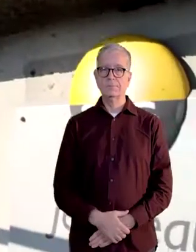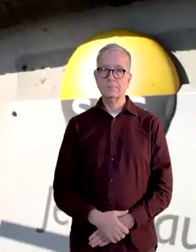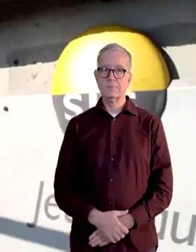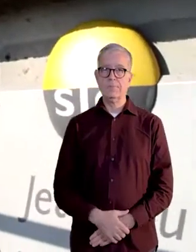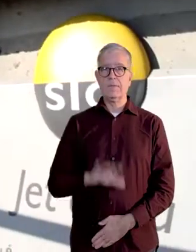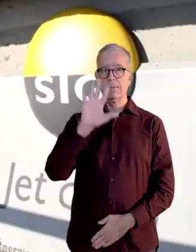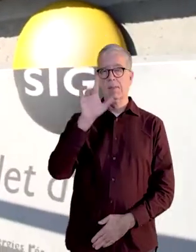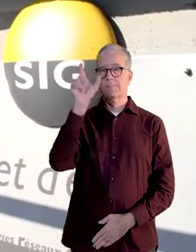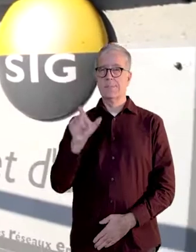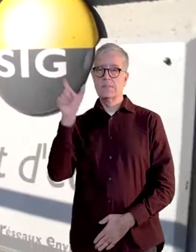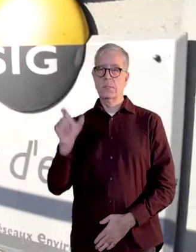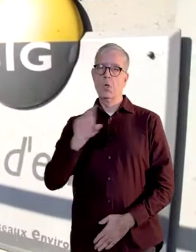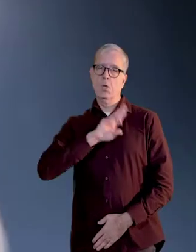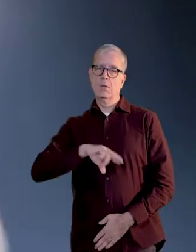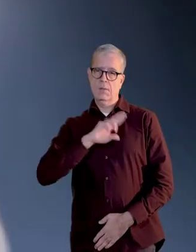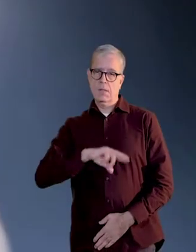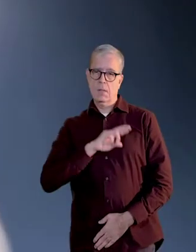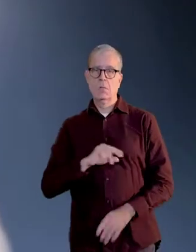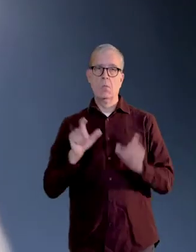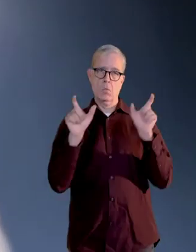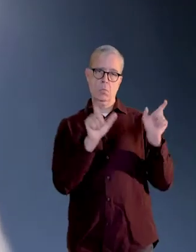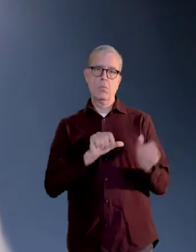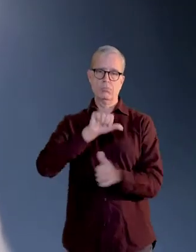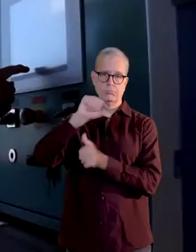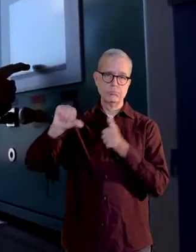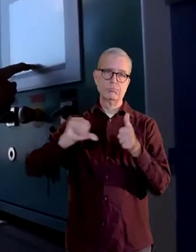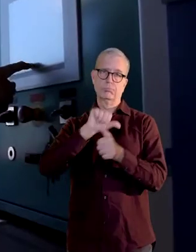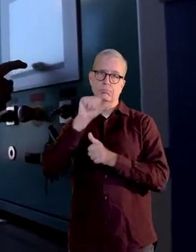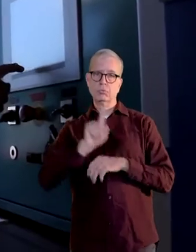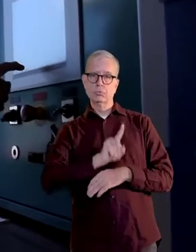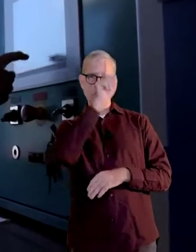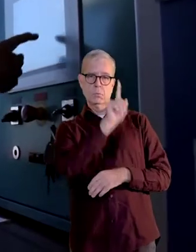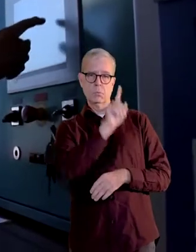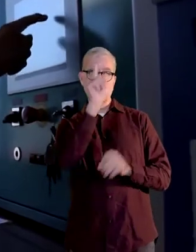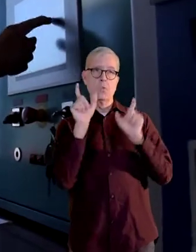5 retraités de SIG veillent sur le jet d'eau de Genève, l'œil rivé sur la météo.